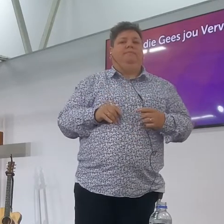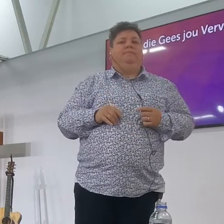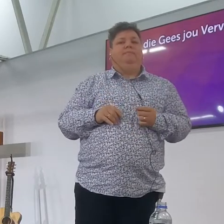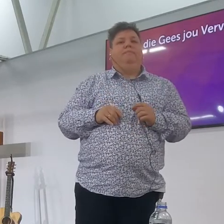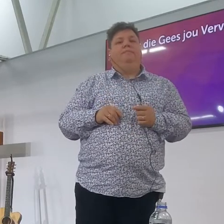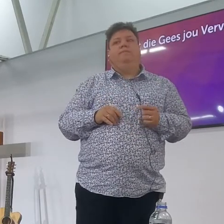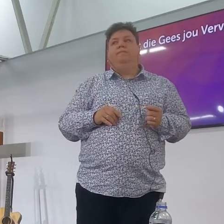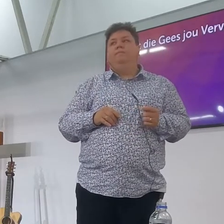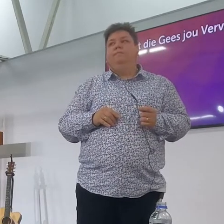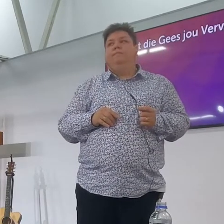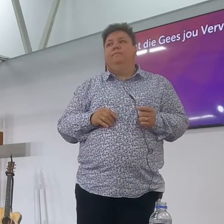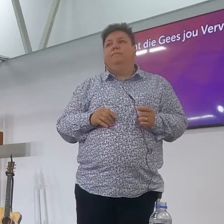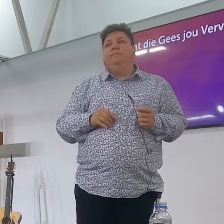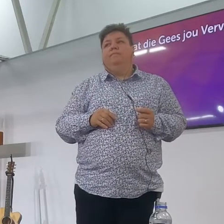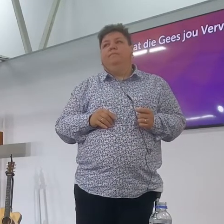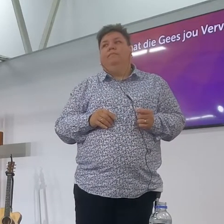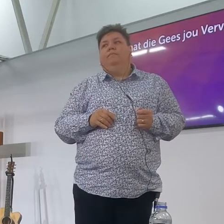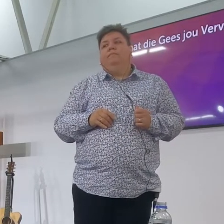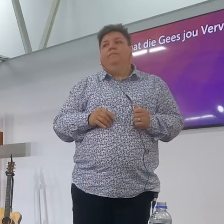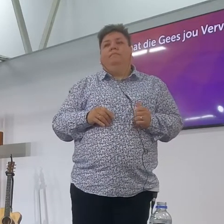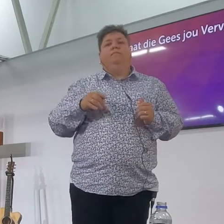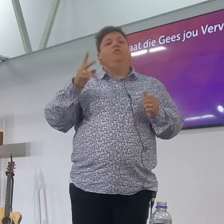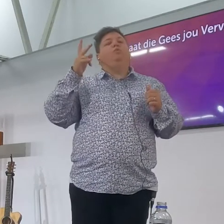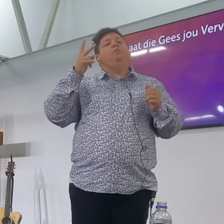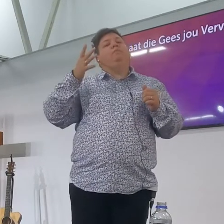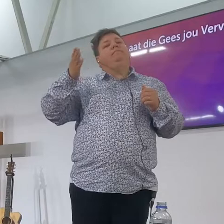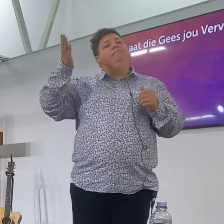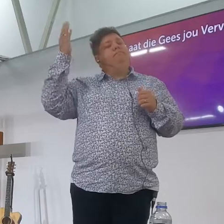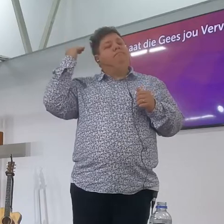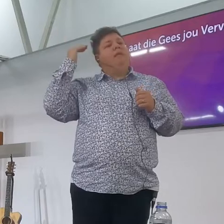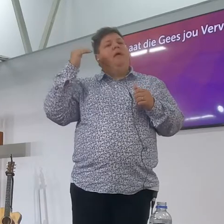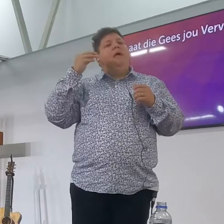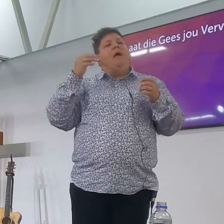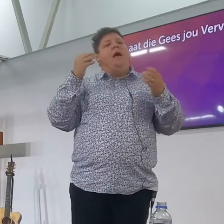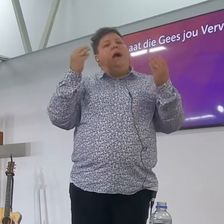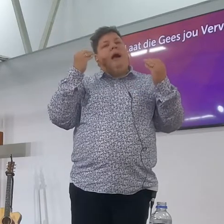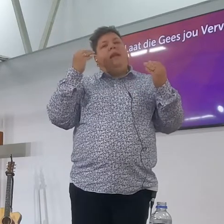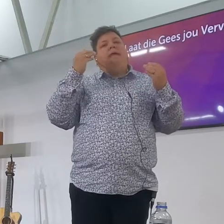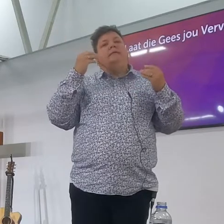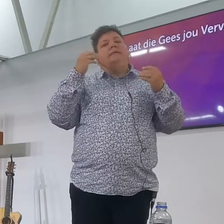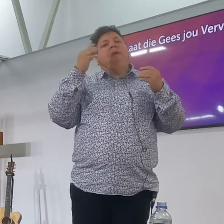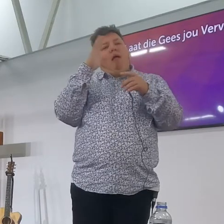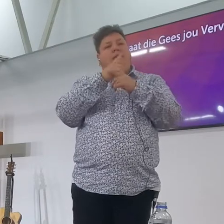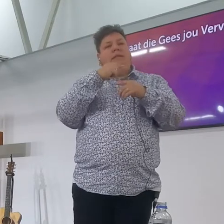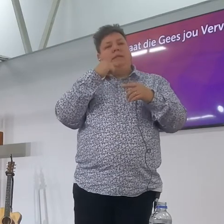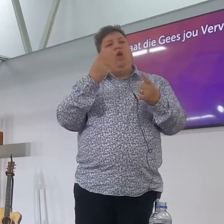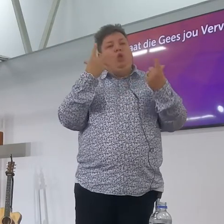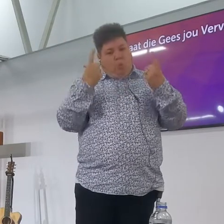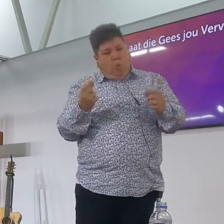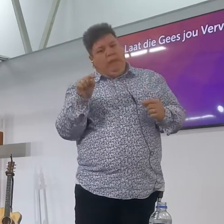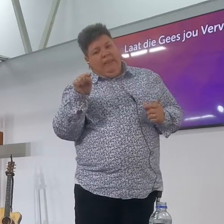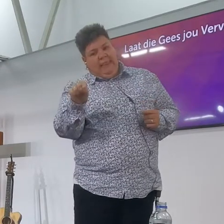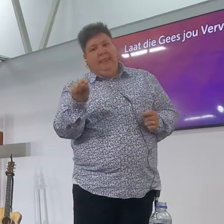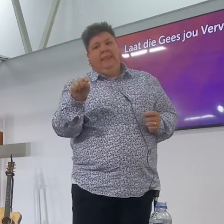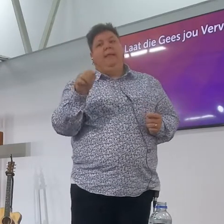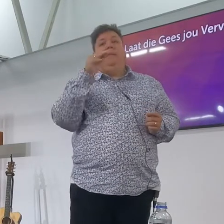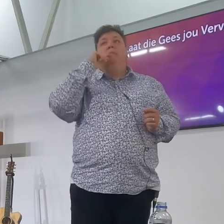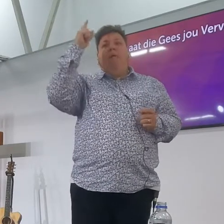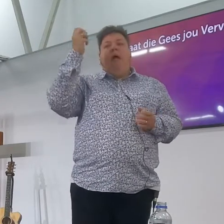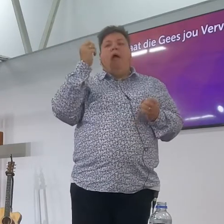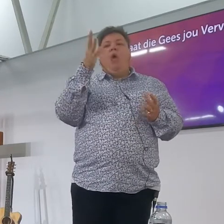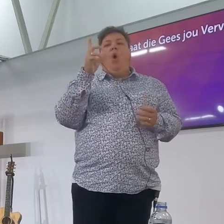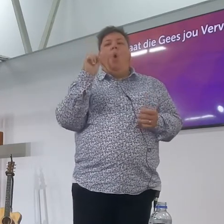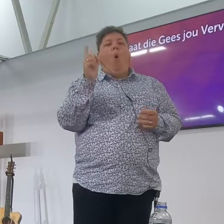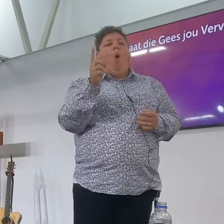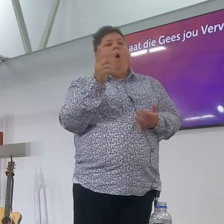Grieks gaan kyk, daai woord laat dit gebeur, is 'n imperatief, so dis 'n opdrag wat aan my en aan jou gegee word, so met ander woorde, dis iets wat ek en jy